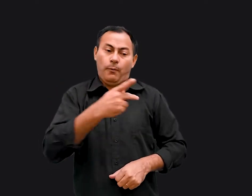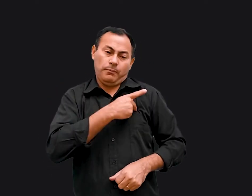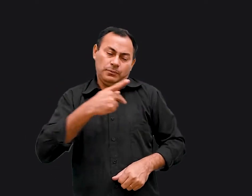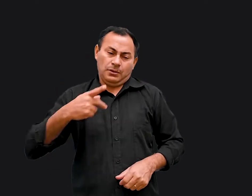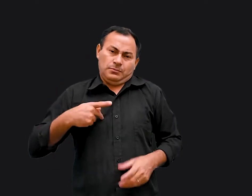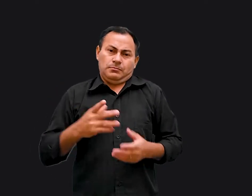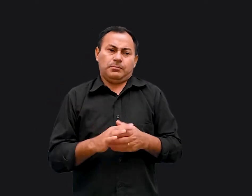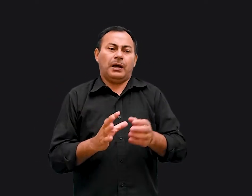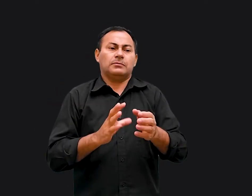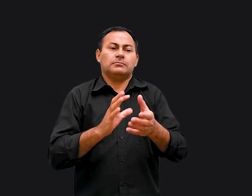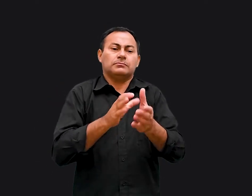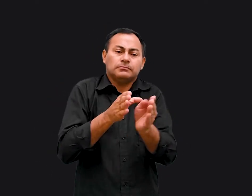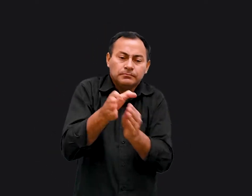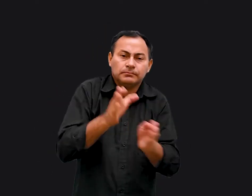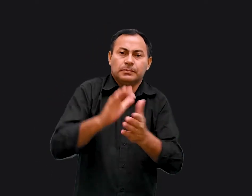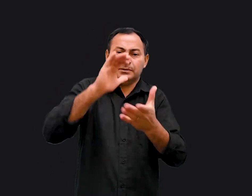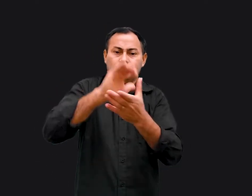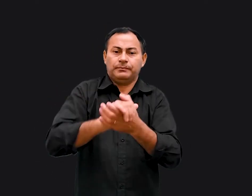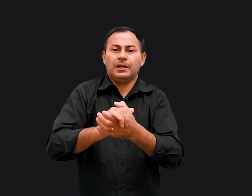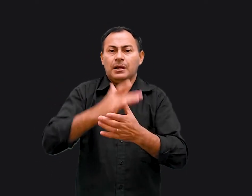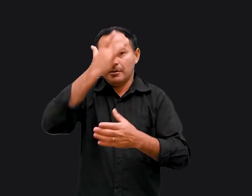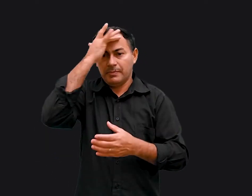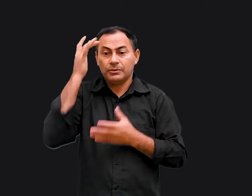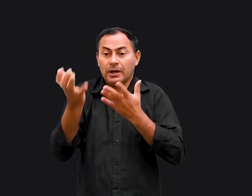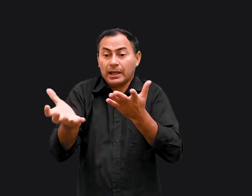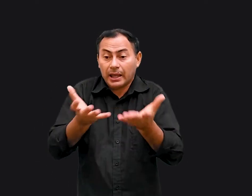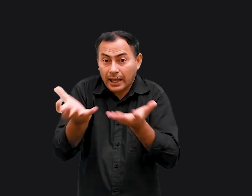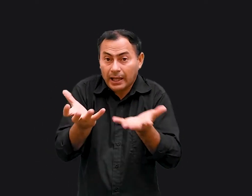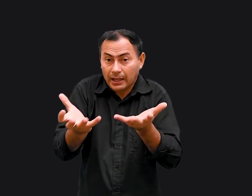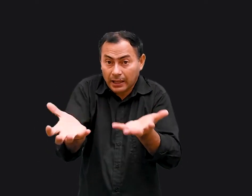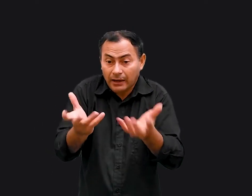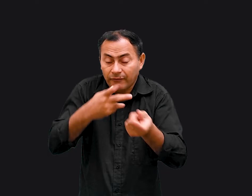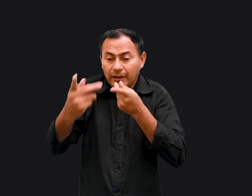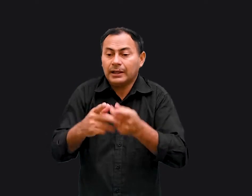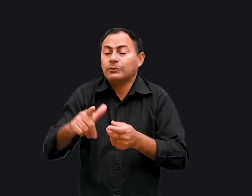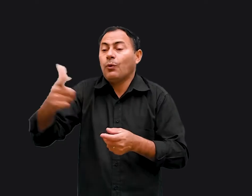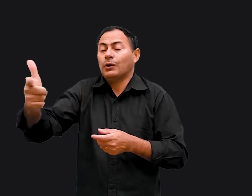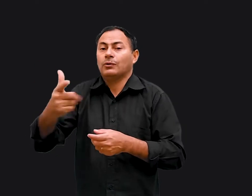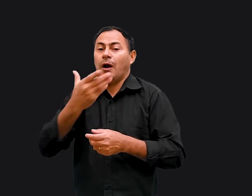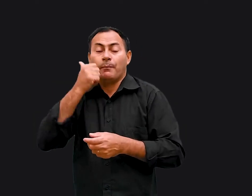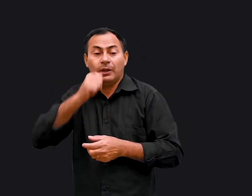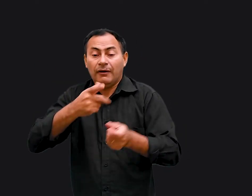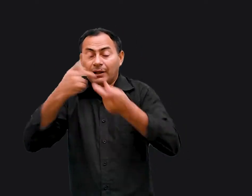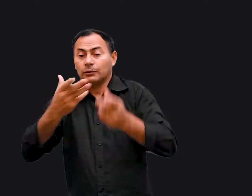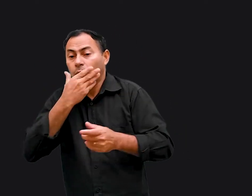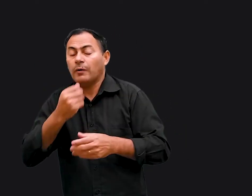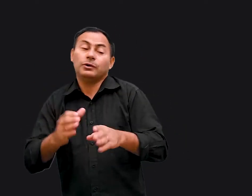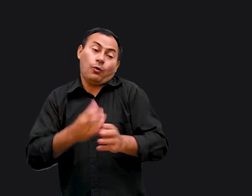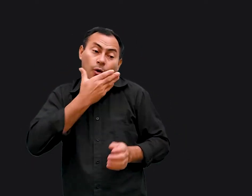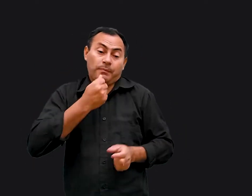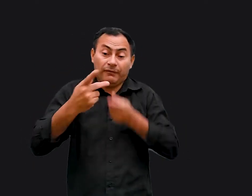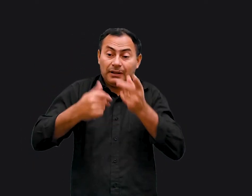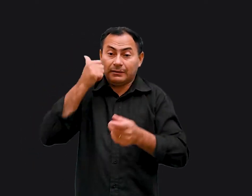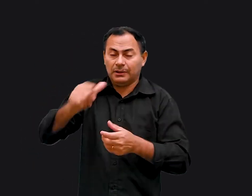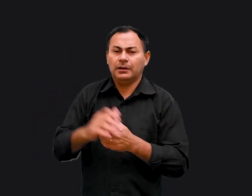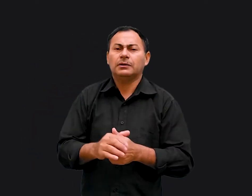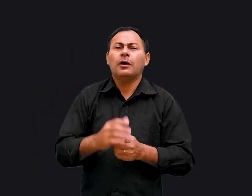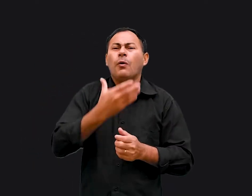matrimonial, geralmente a pessoa de quem eles querem falar a respeito é o parceiro. Houve um caso de um homem que disse, logo no início da sessão